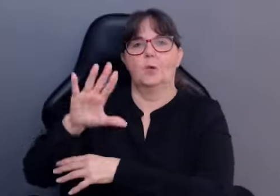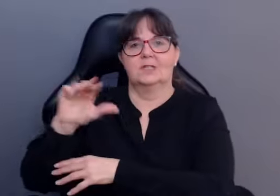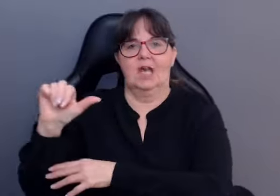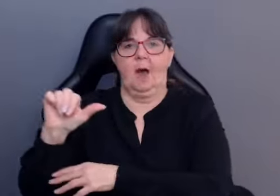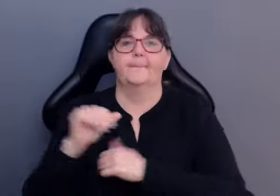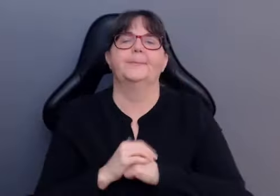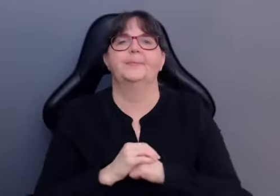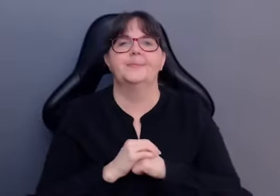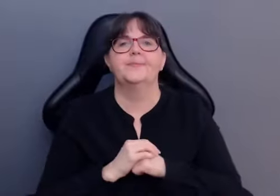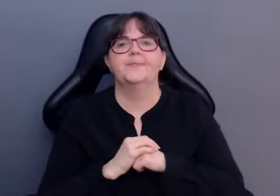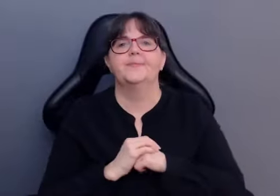d'administration.